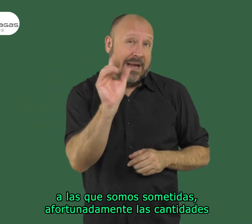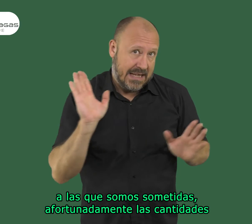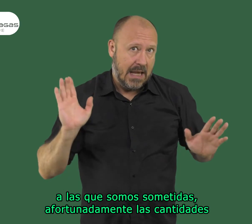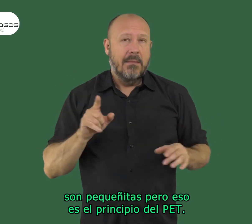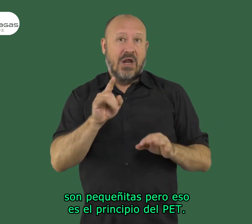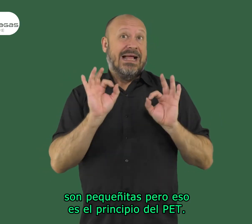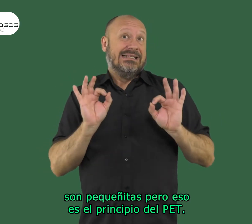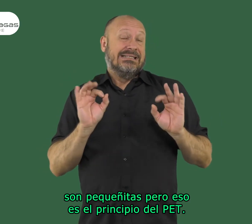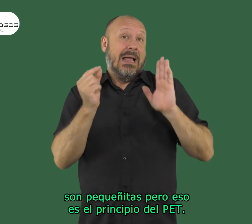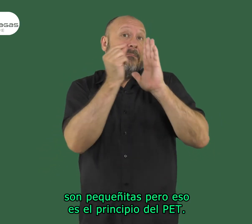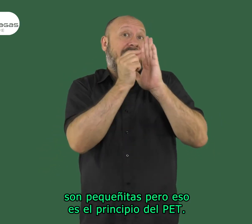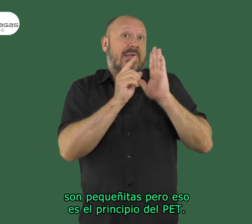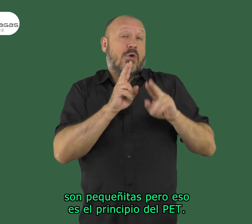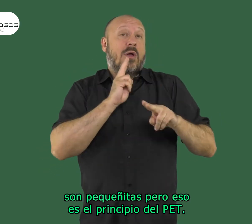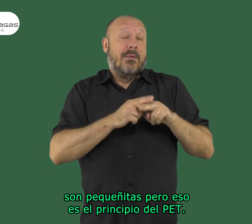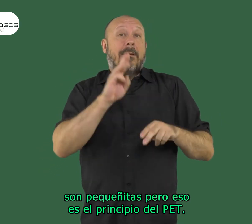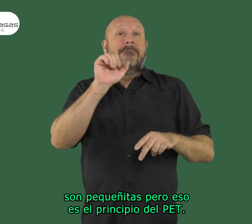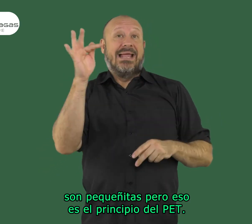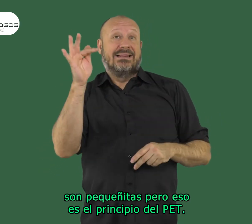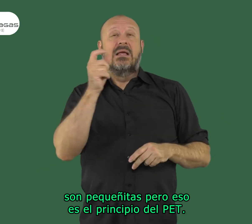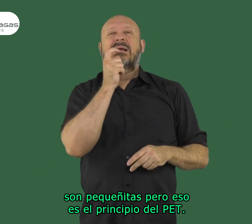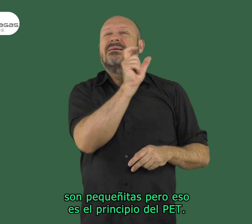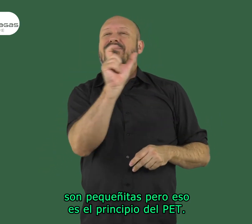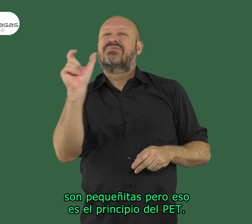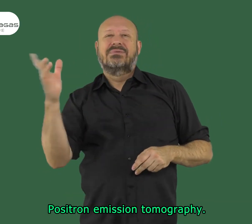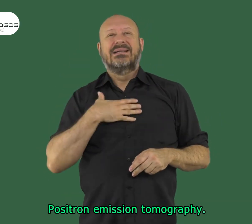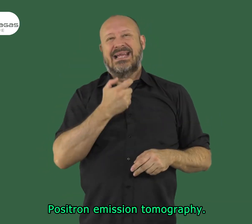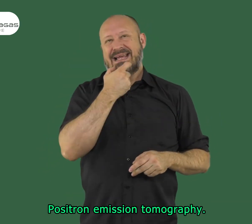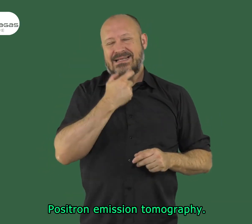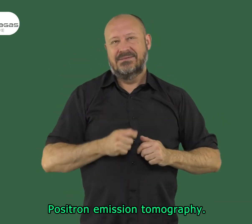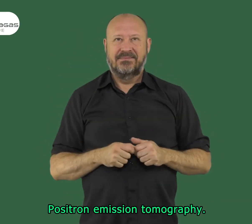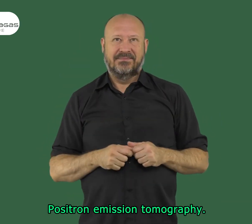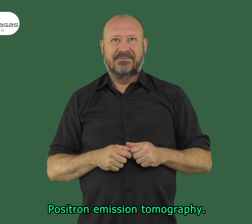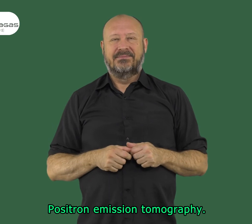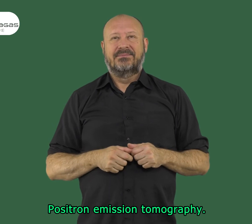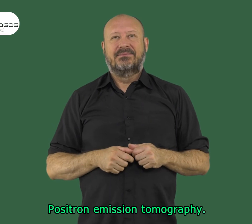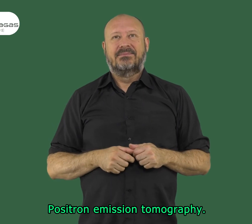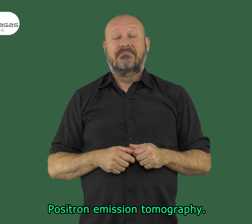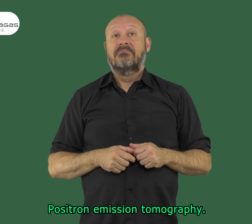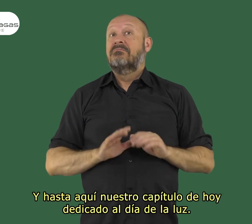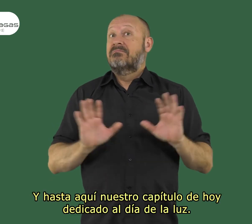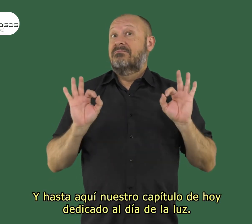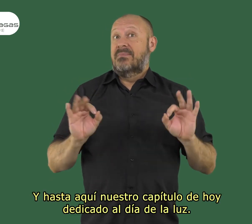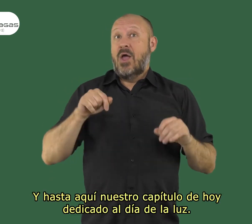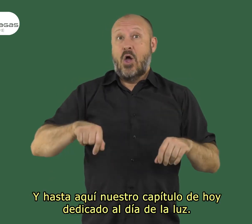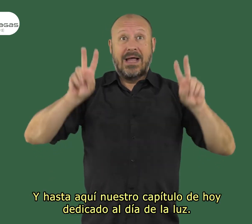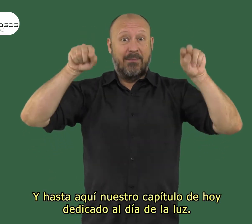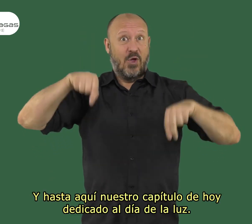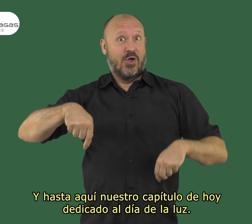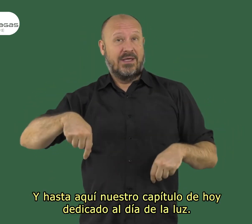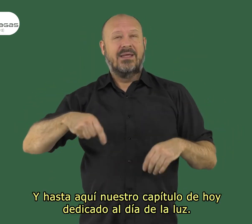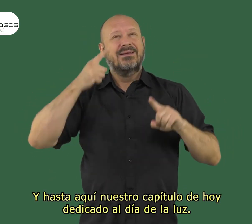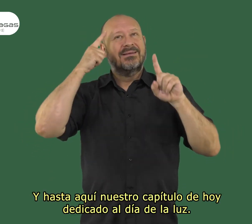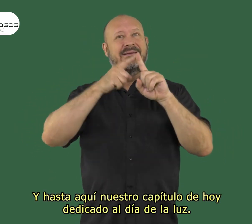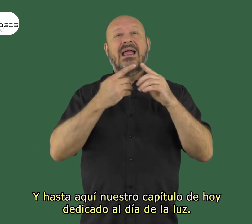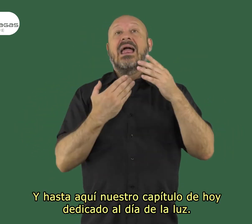Afortunadamente la cantidad es pequeñita, pero ese es el principio del PET, Positron Emission Tomography. Y hasta aquí